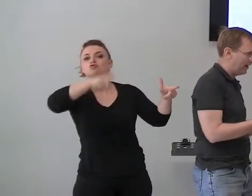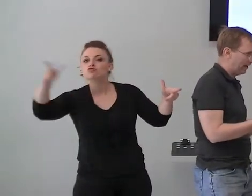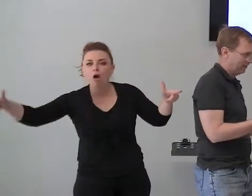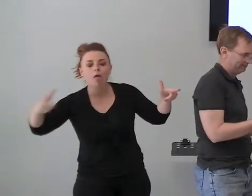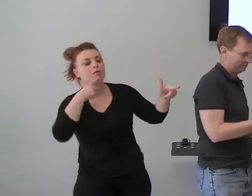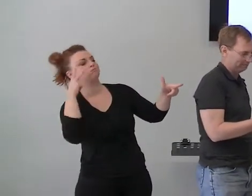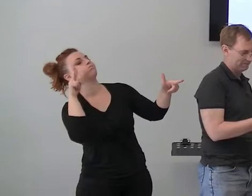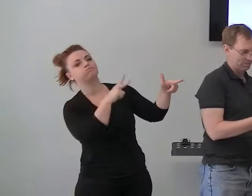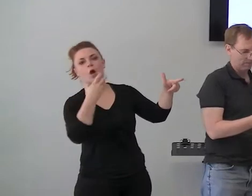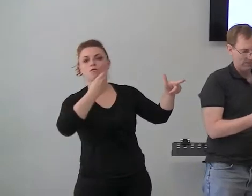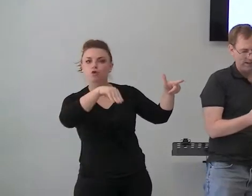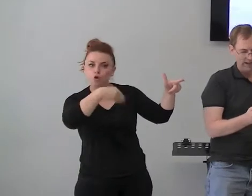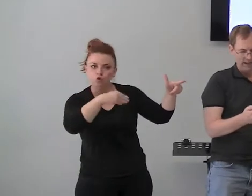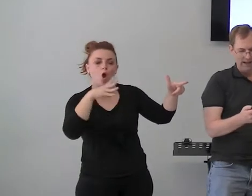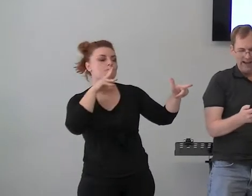te.